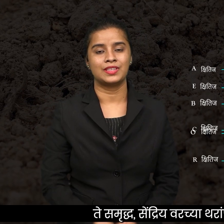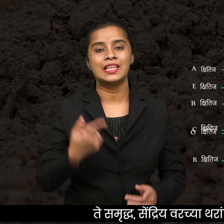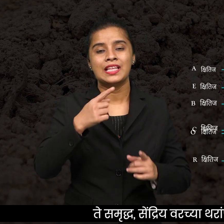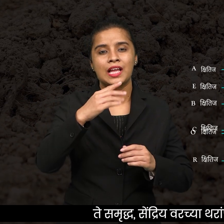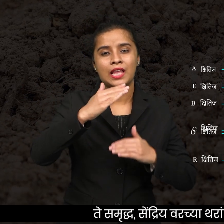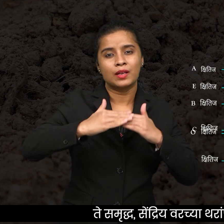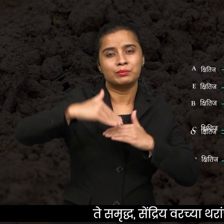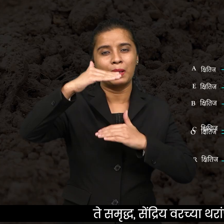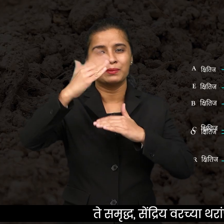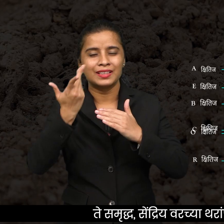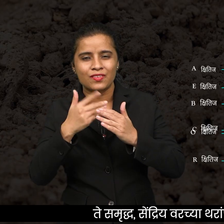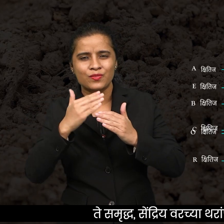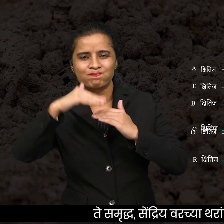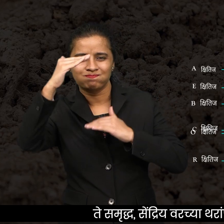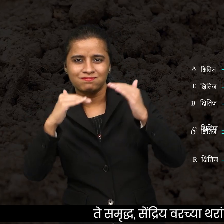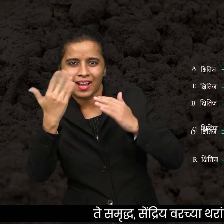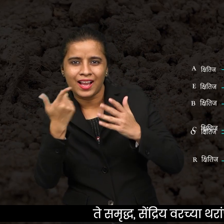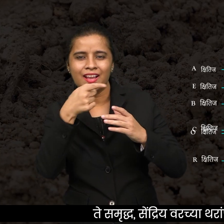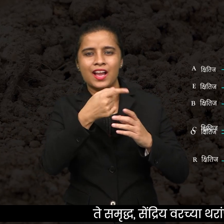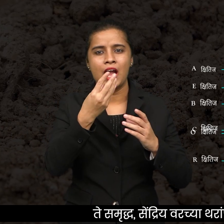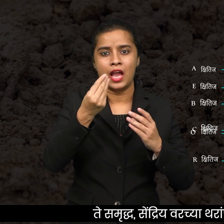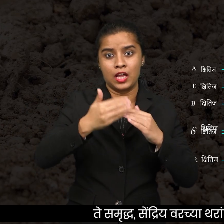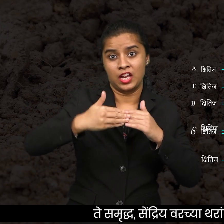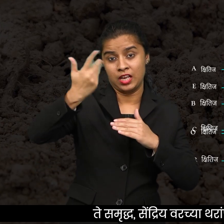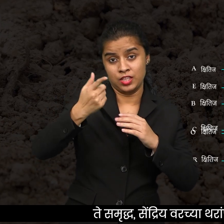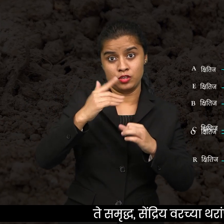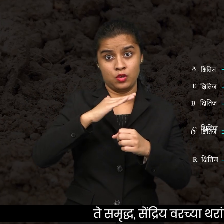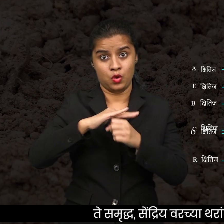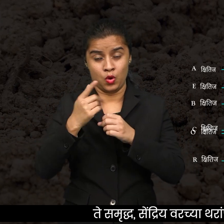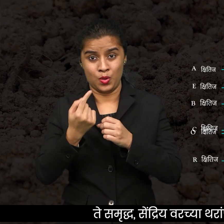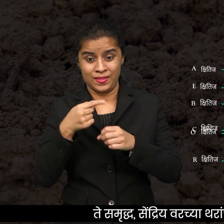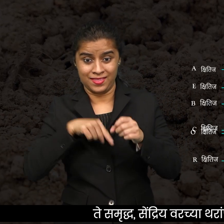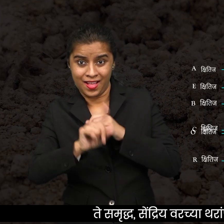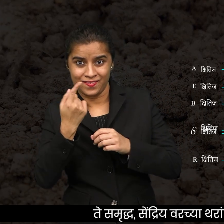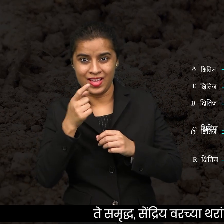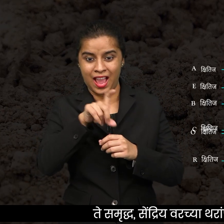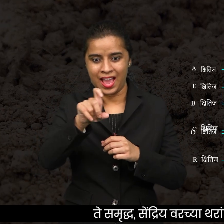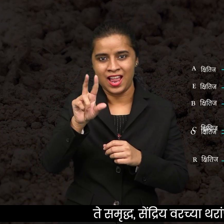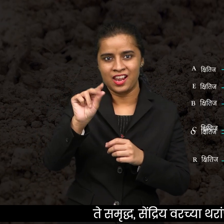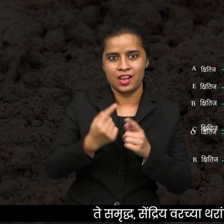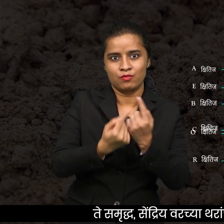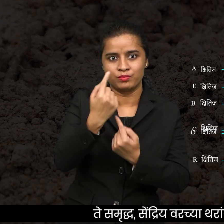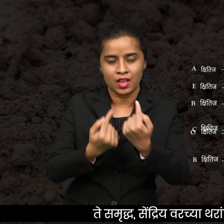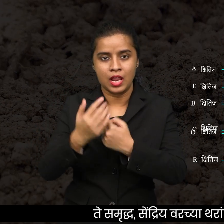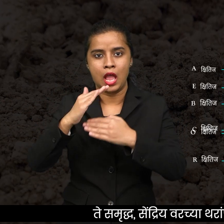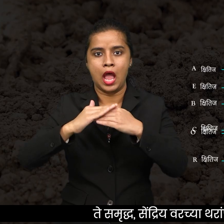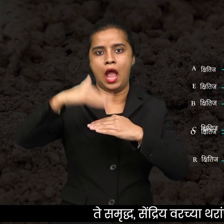ते समृद्ध सेंद्रिय वरच्या थरापासून बुरशी आणि वरची माती